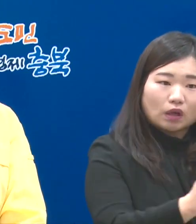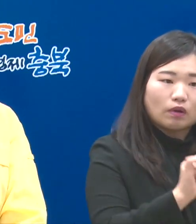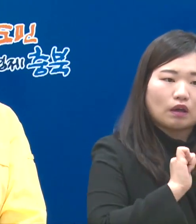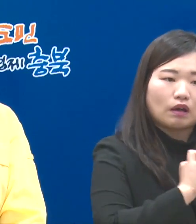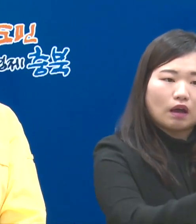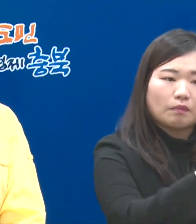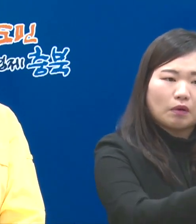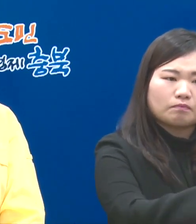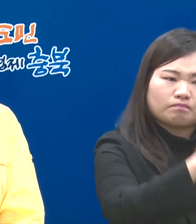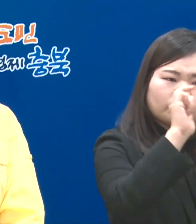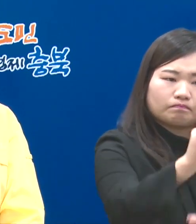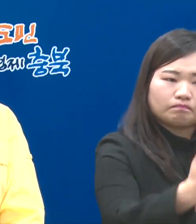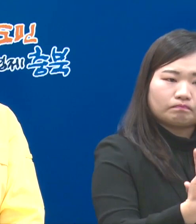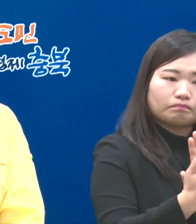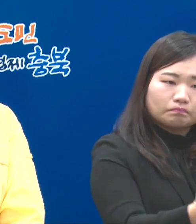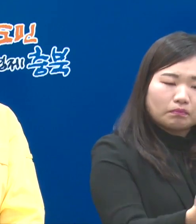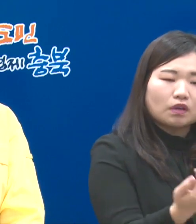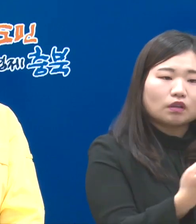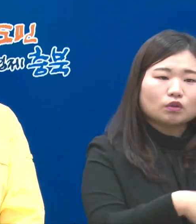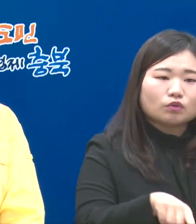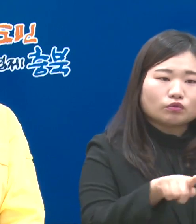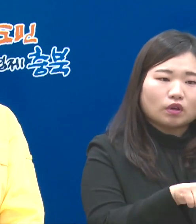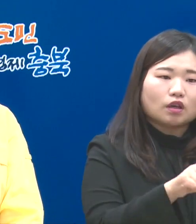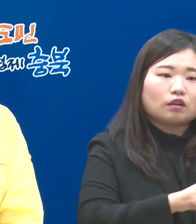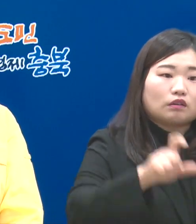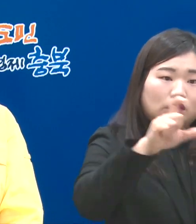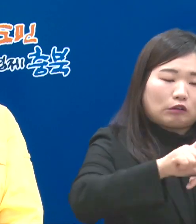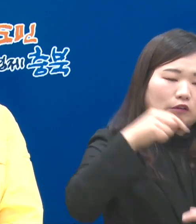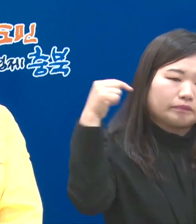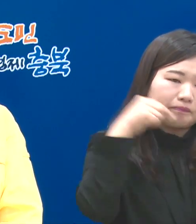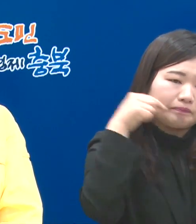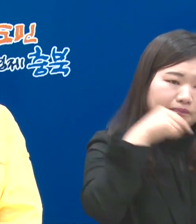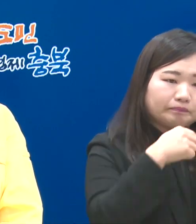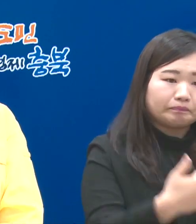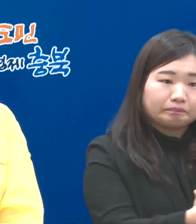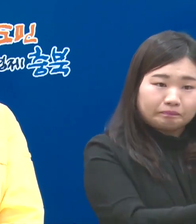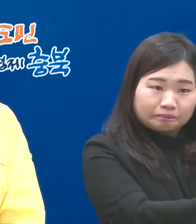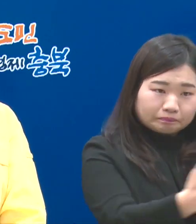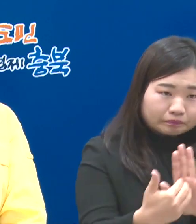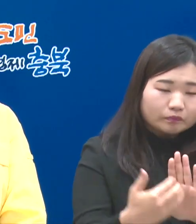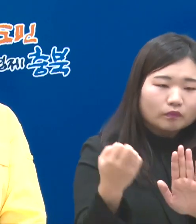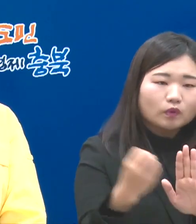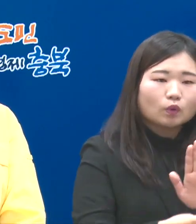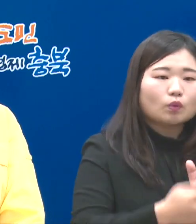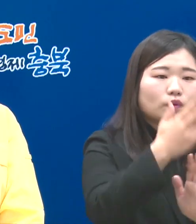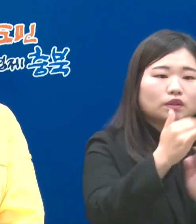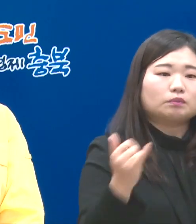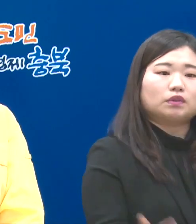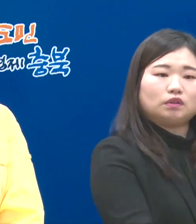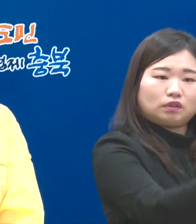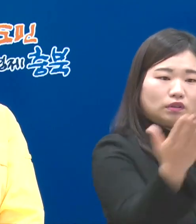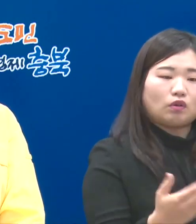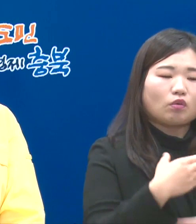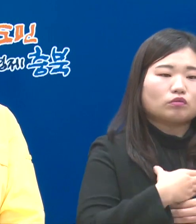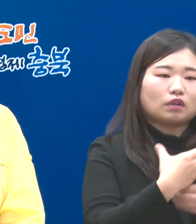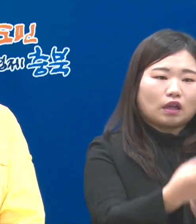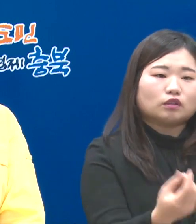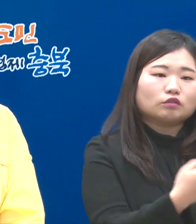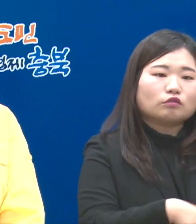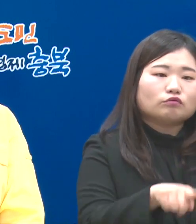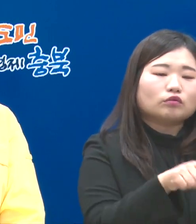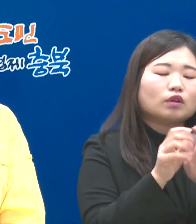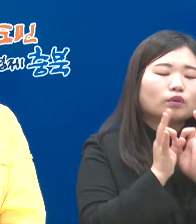조금도 없도록 철저한 방역과 함께 제천 시민 여러분의 안전을 위해